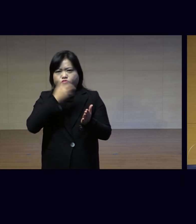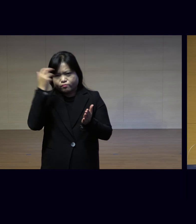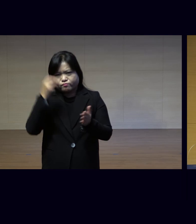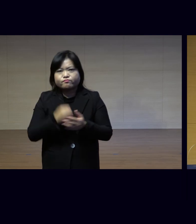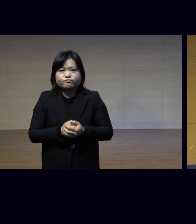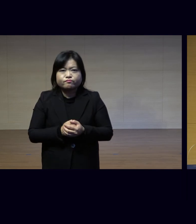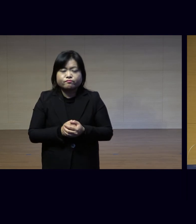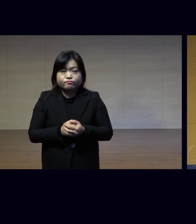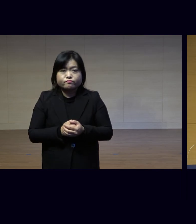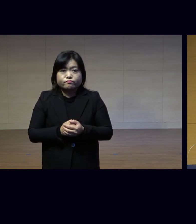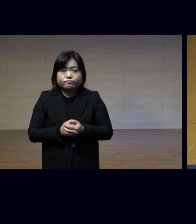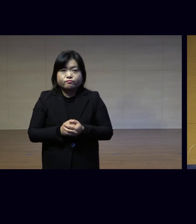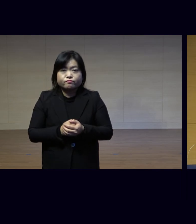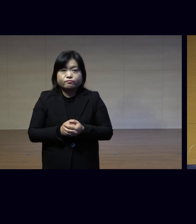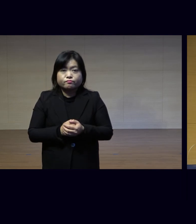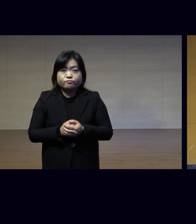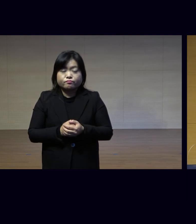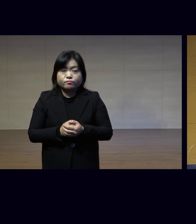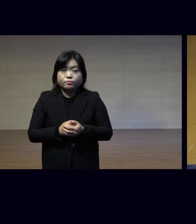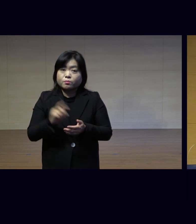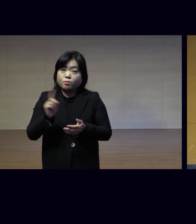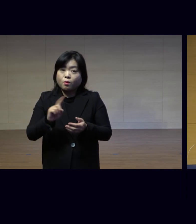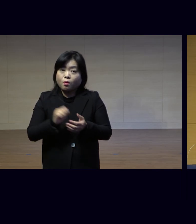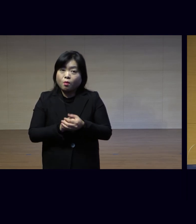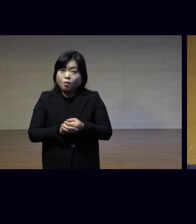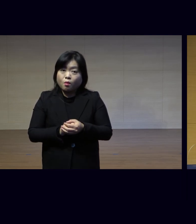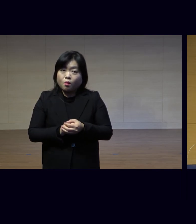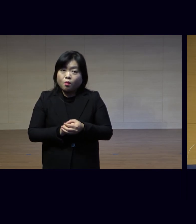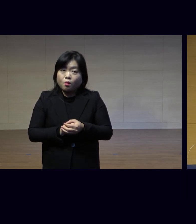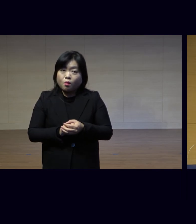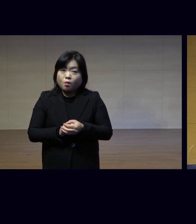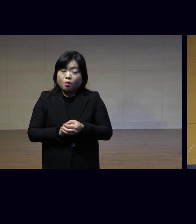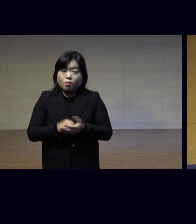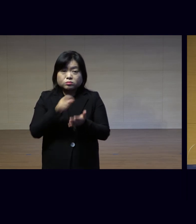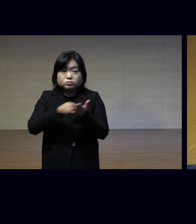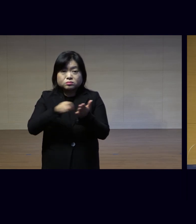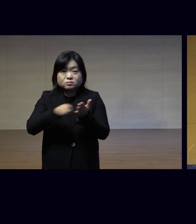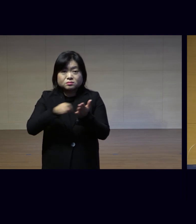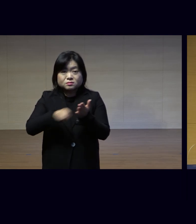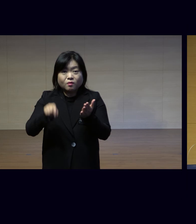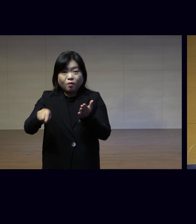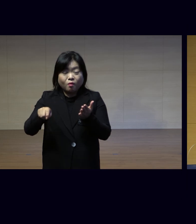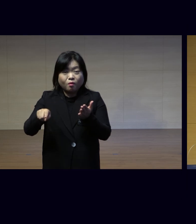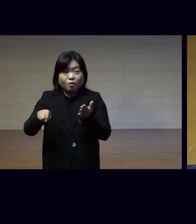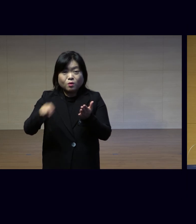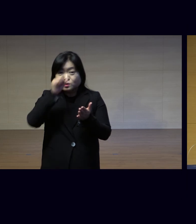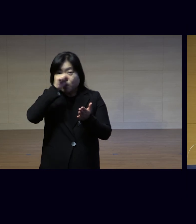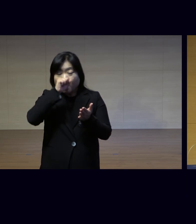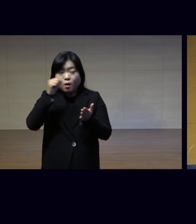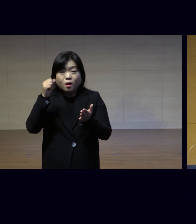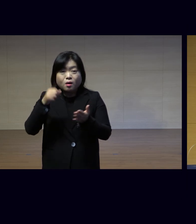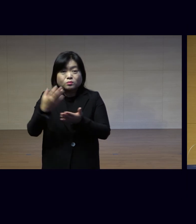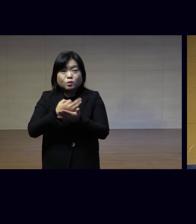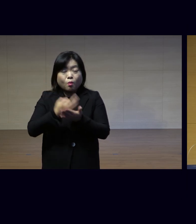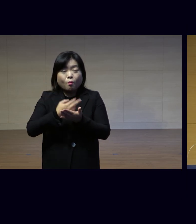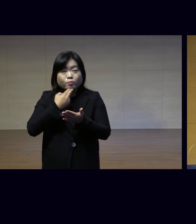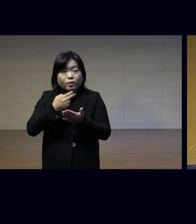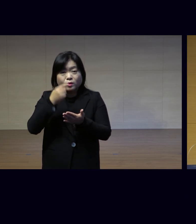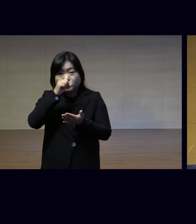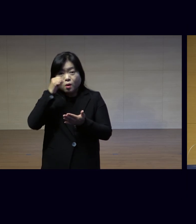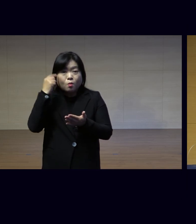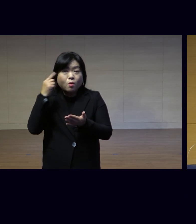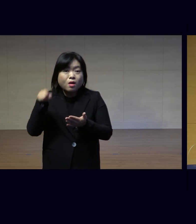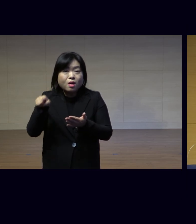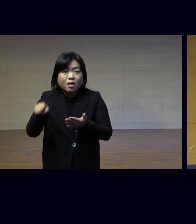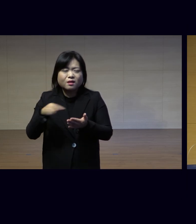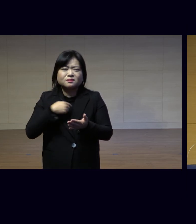그리고 아니 그렇게 뭐 시원찮은데 왜 그걸 왜 이렇게 좋아하느냐? 저는 처음에 사실은 저도 어렸을 때는